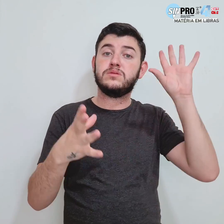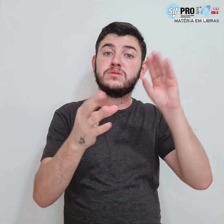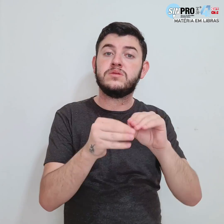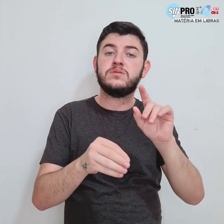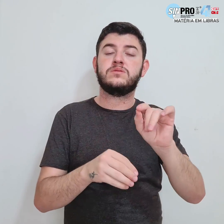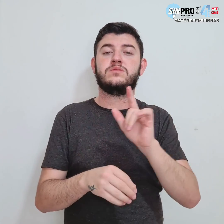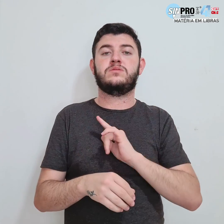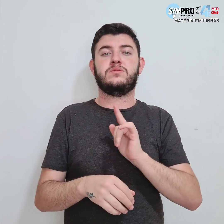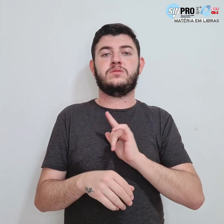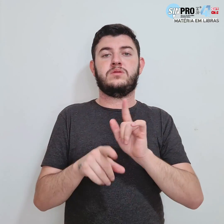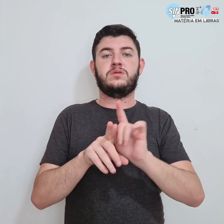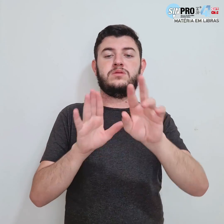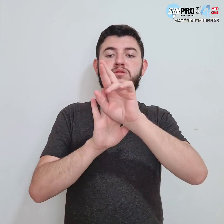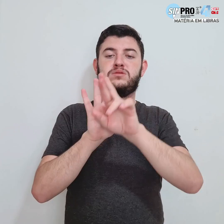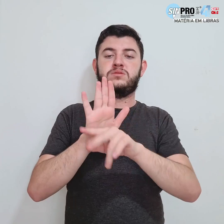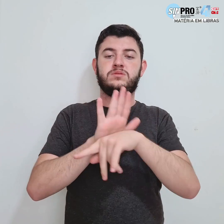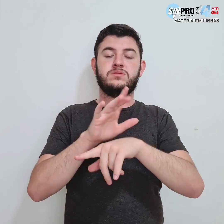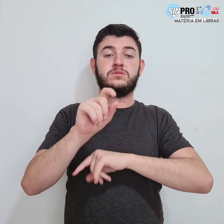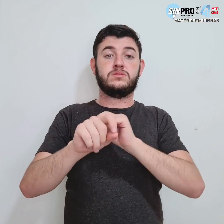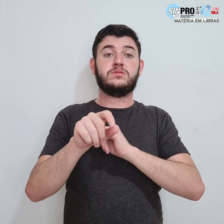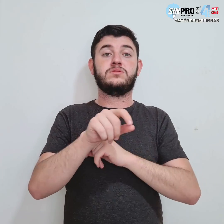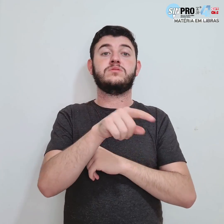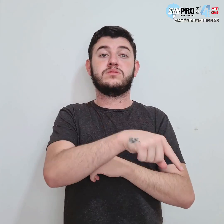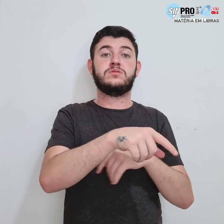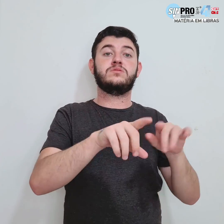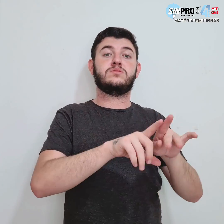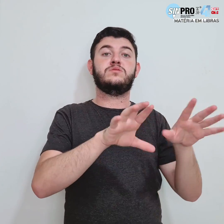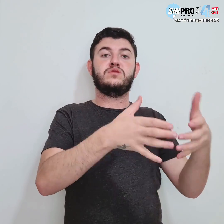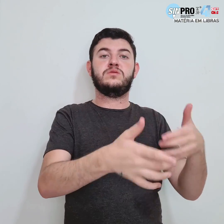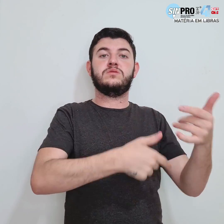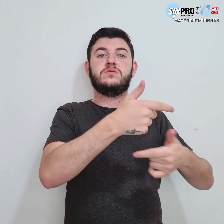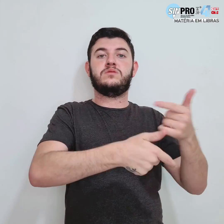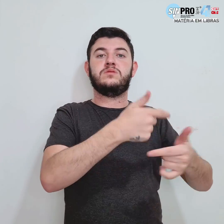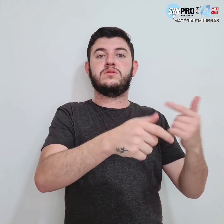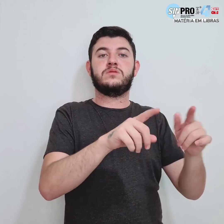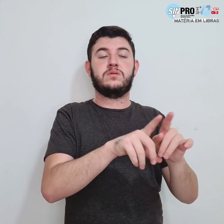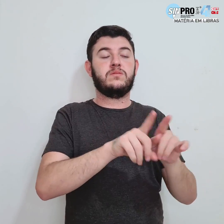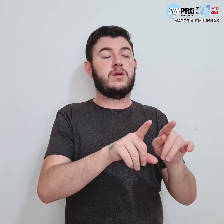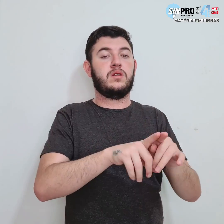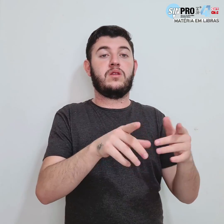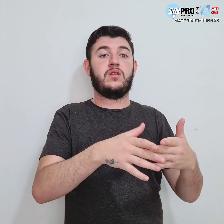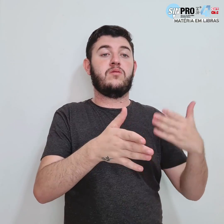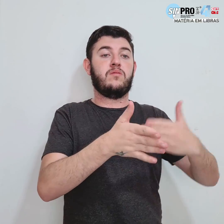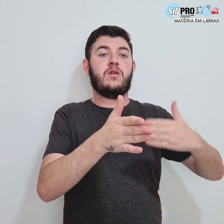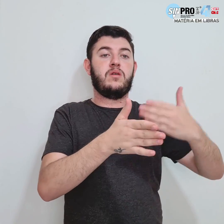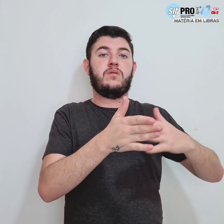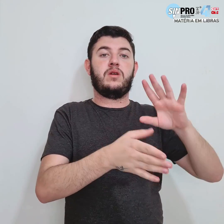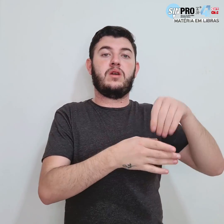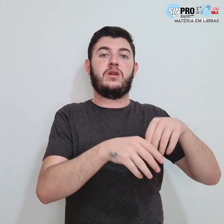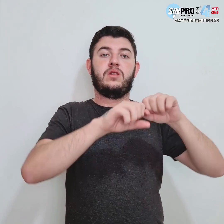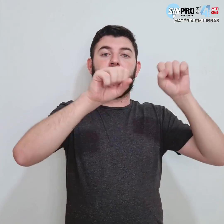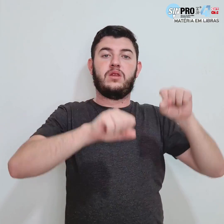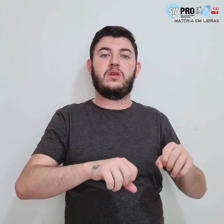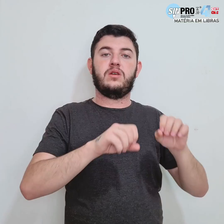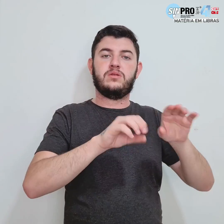seja mediante o princípio da negação do acesso da classe trabalhadora ao sistema de ensino, que seja agora, na